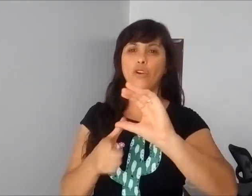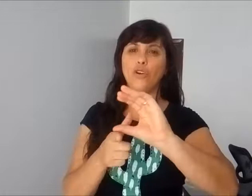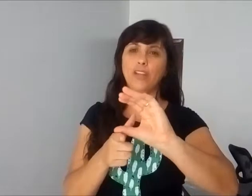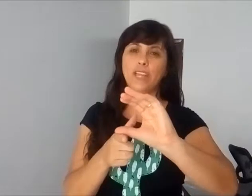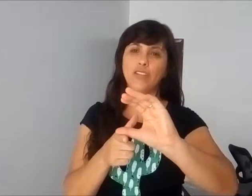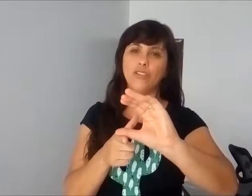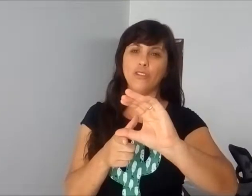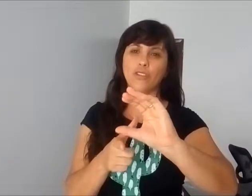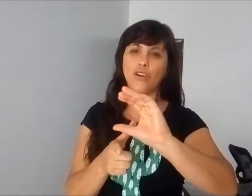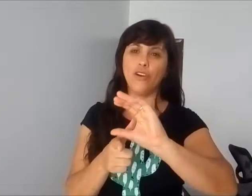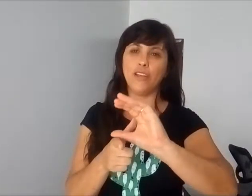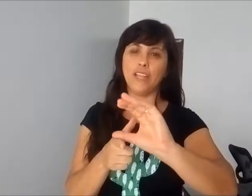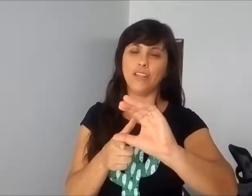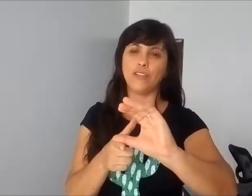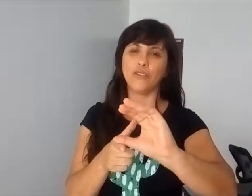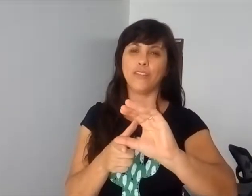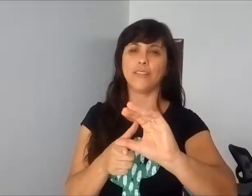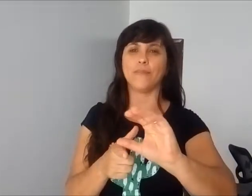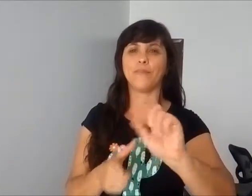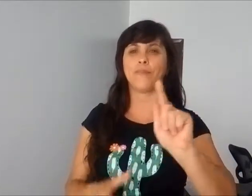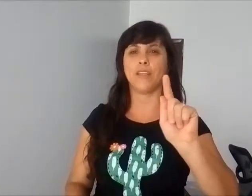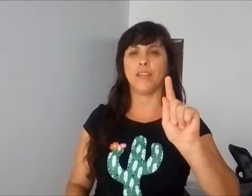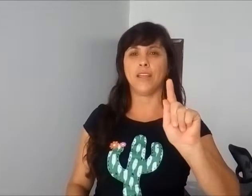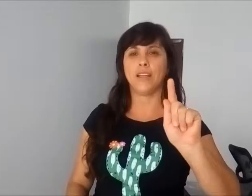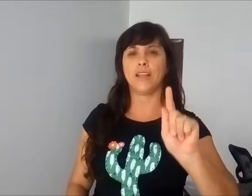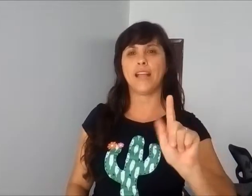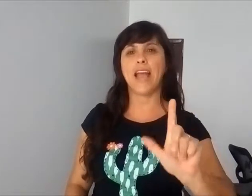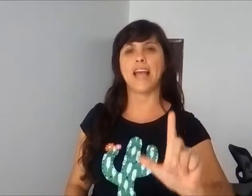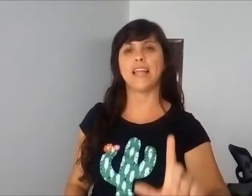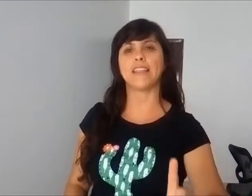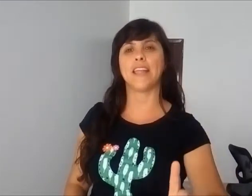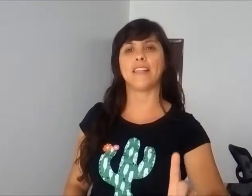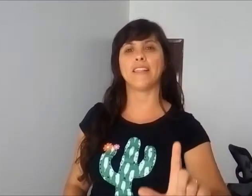coríntios coríntios gálatas